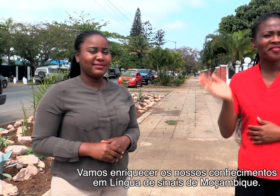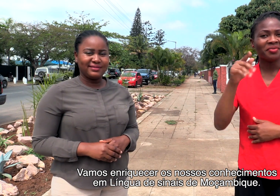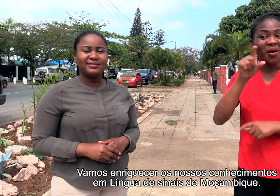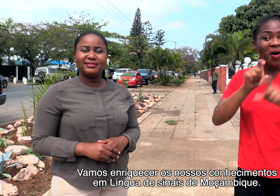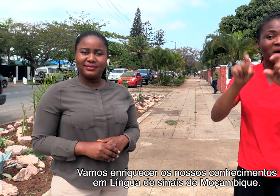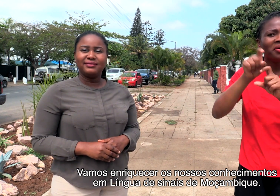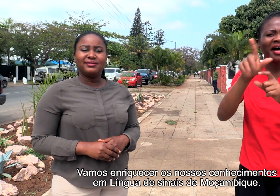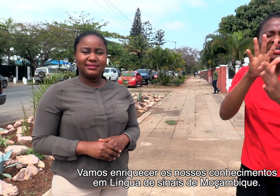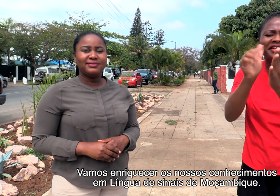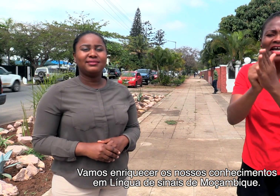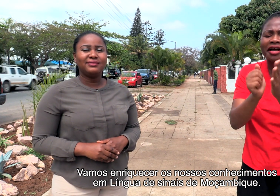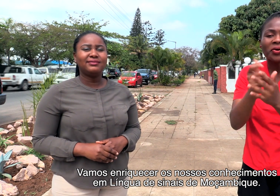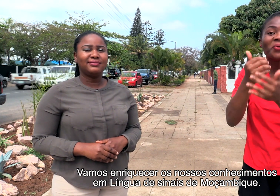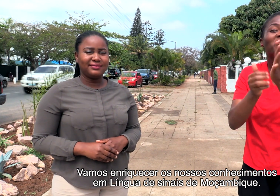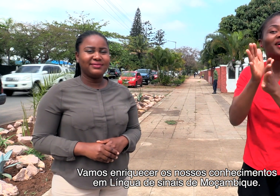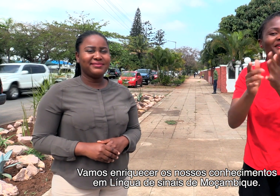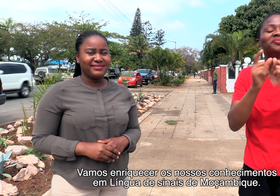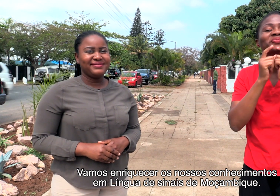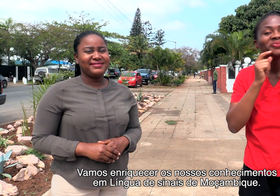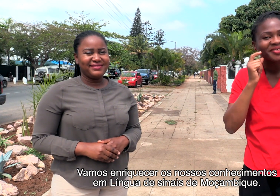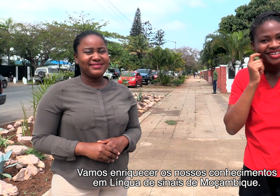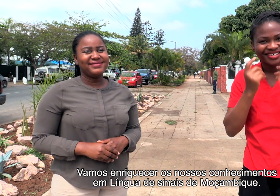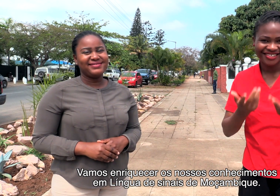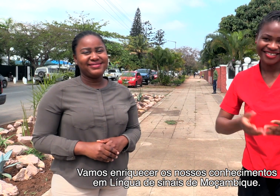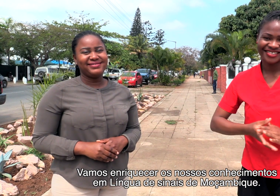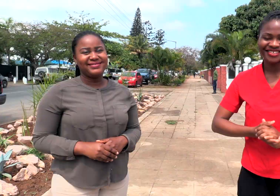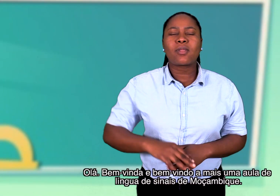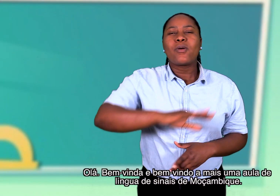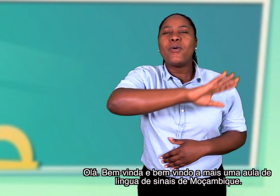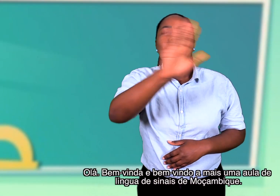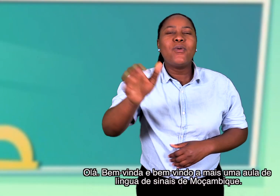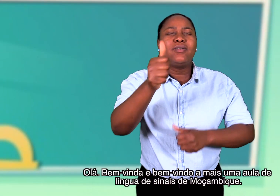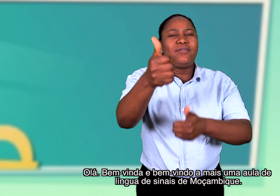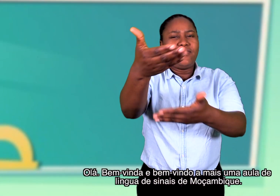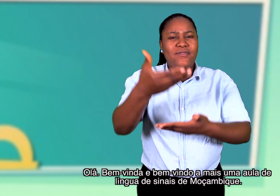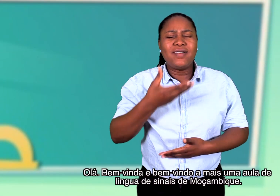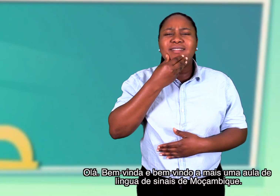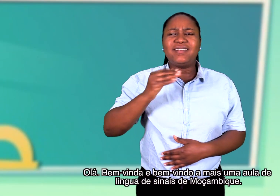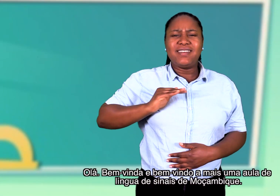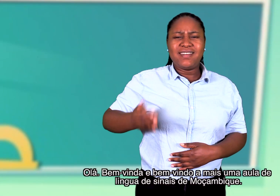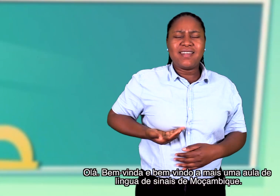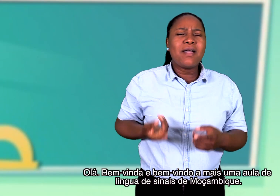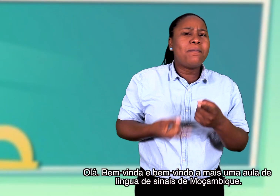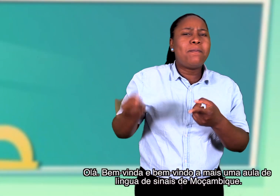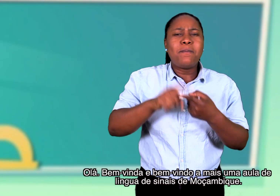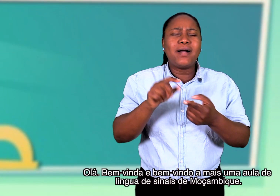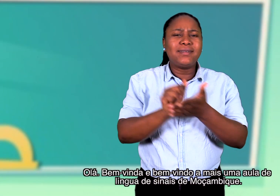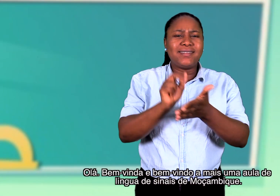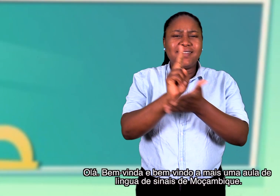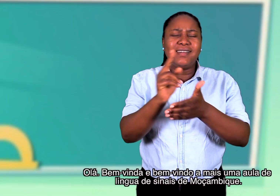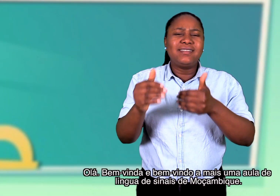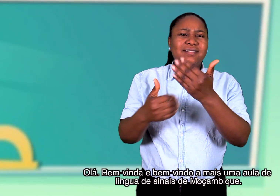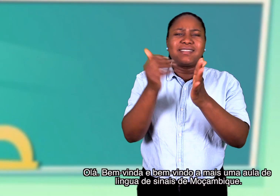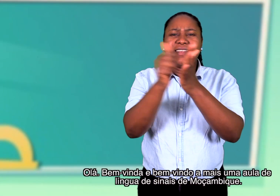Vamos enriquecer os nossos conhecimentos em língua de sinais de Moçambique. Olá, bem-vinda e bem-vindo a mais uma aula